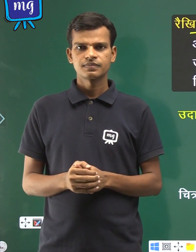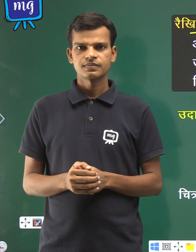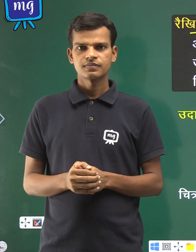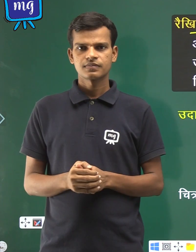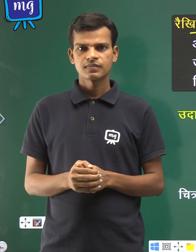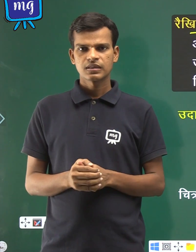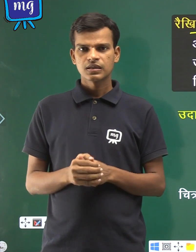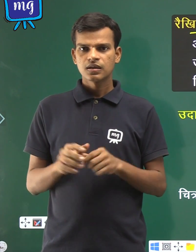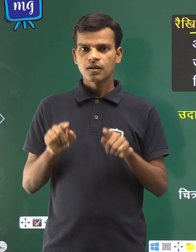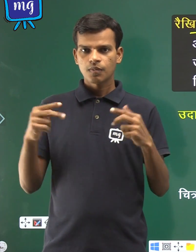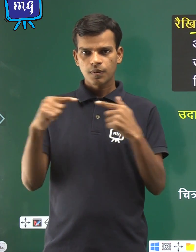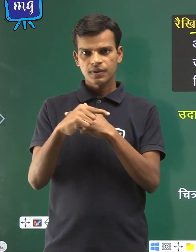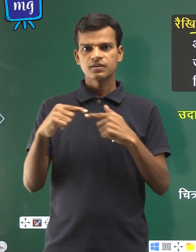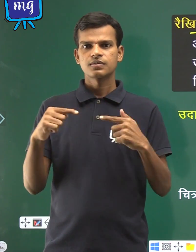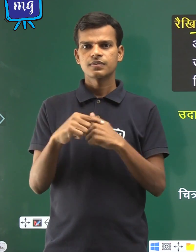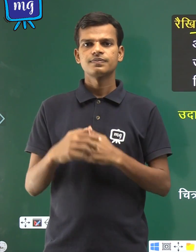विपरीत दिशा में